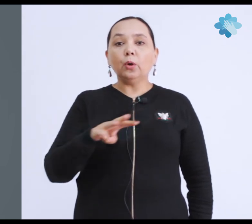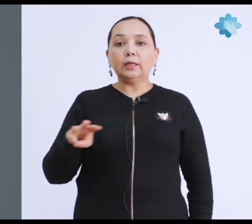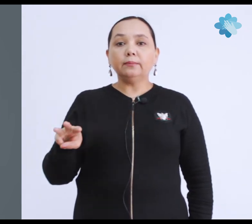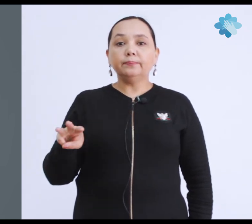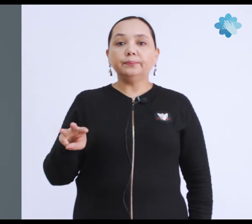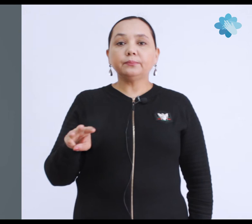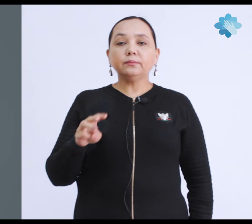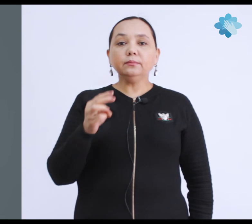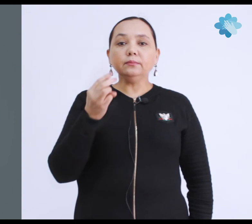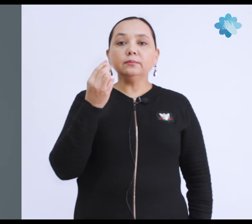2 миллиона,